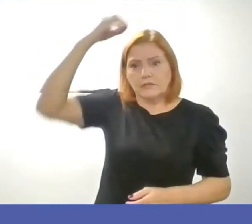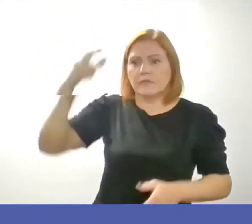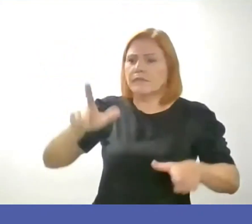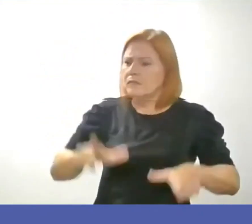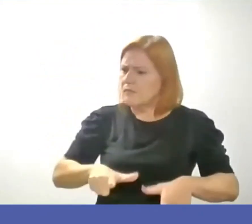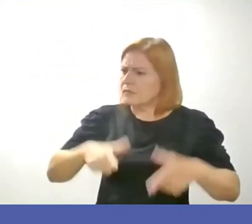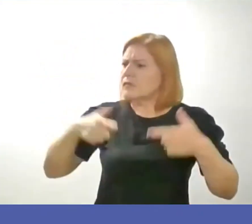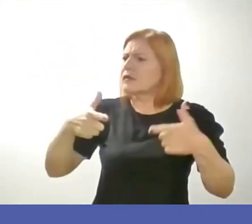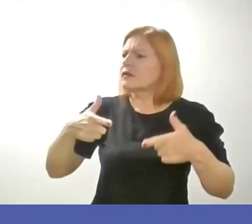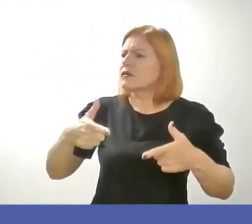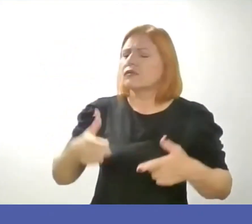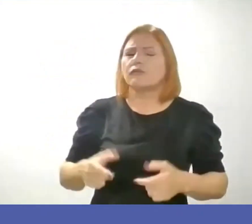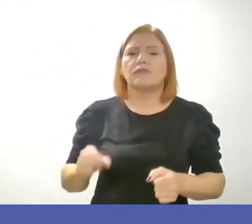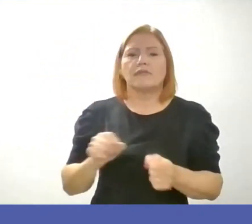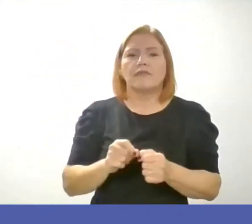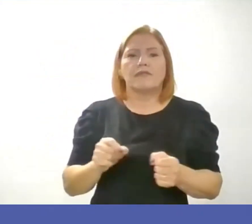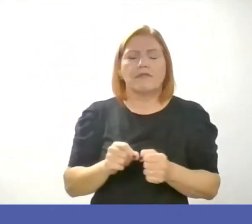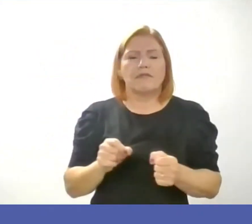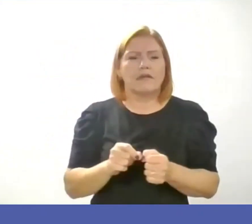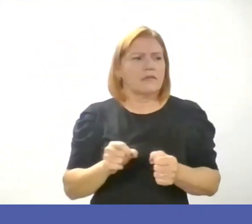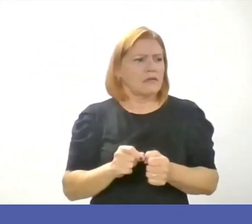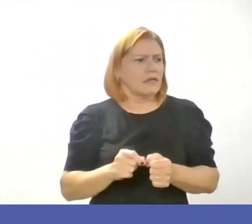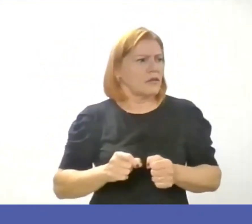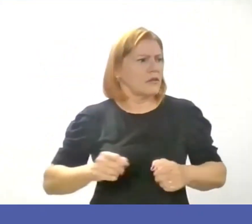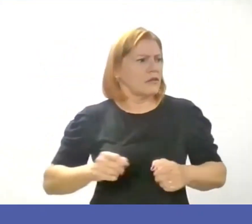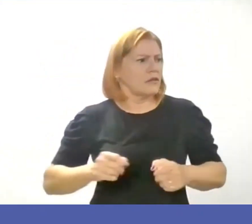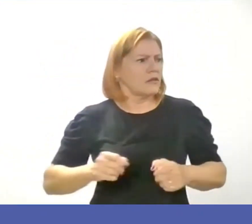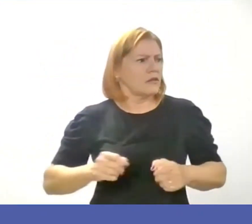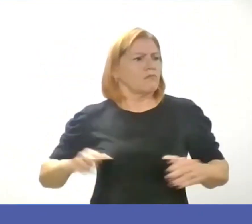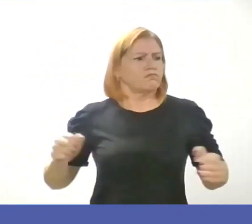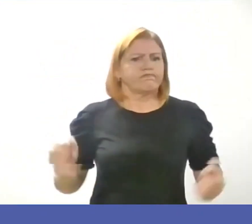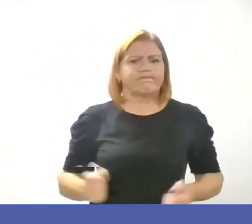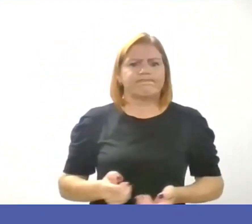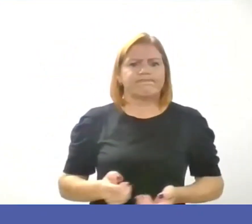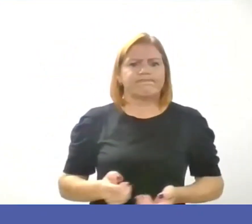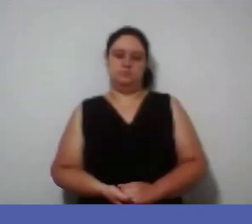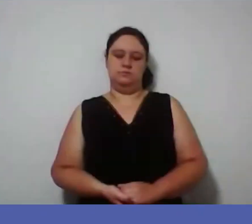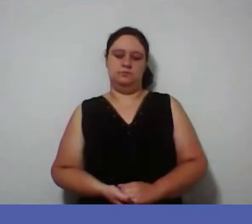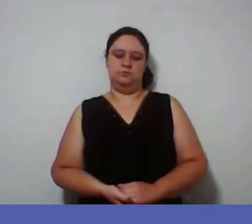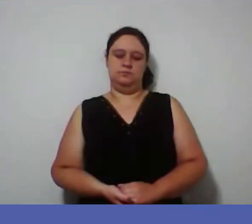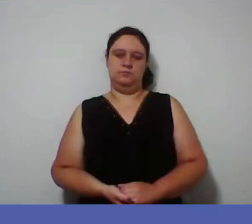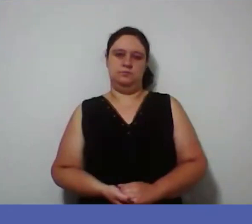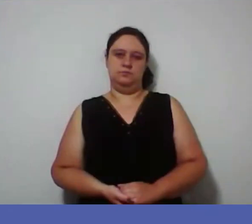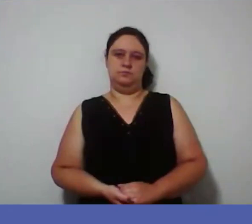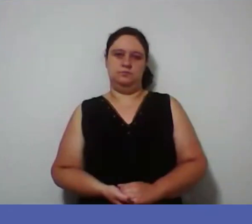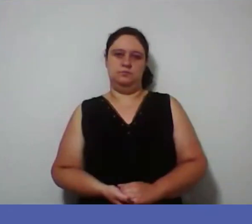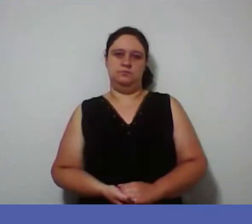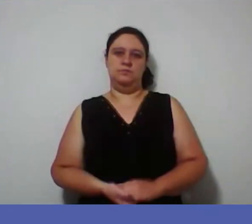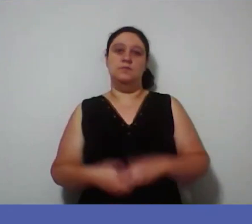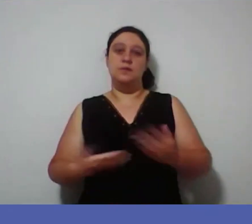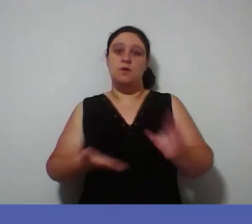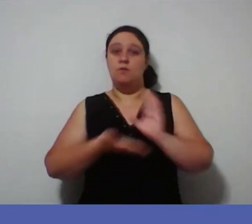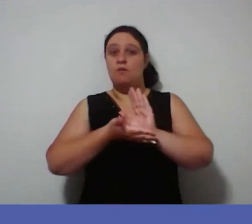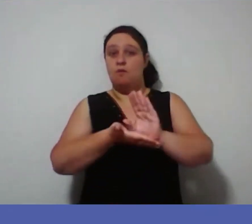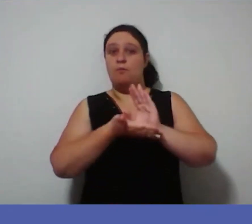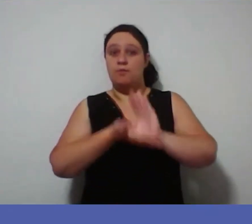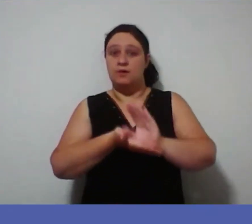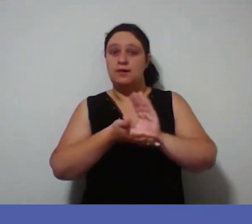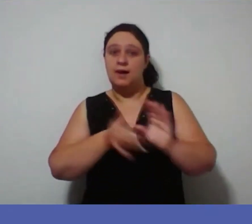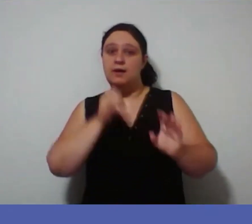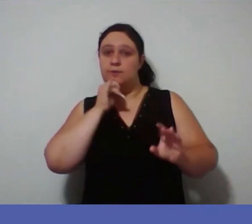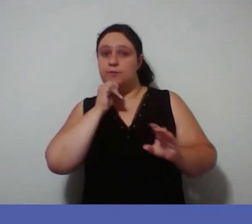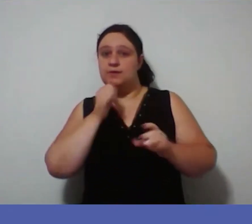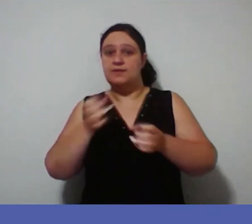dias, turbinando todas as ferramentas, como a comportagem, SEAP, Avança Jovem, Expo